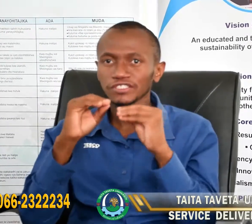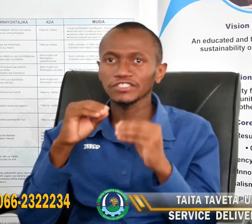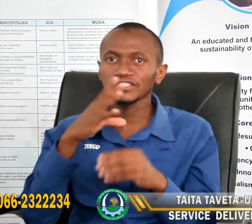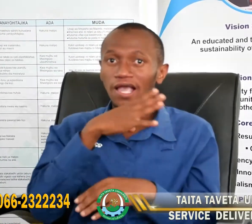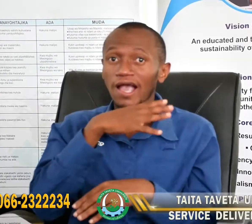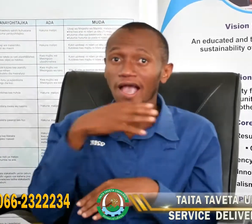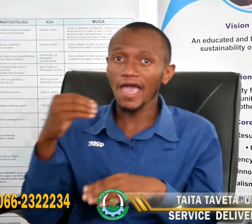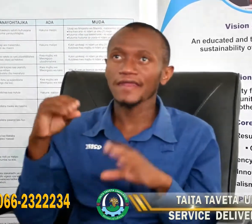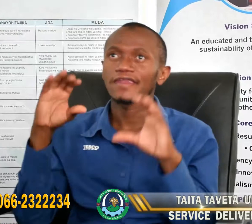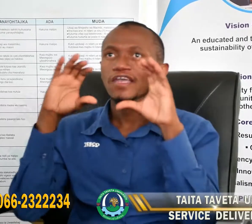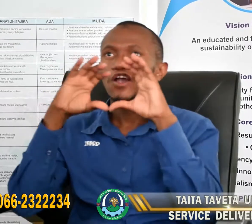huduma kwa umma.